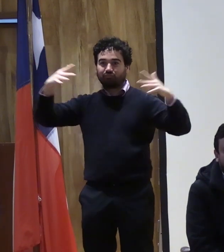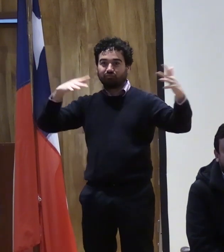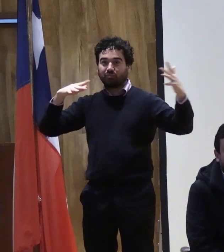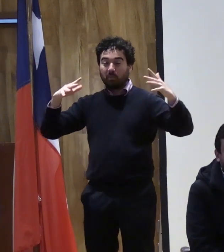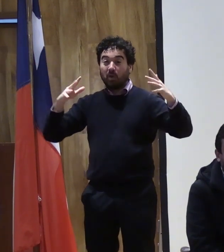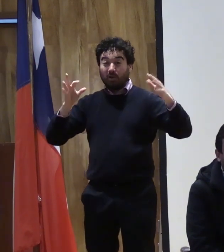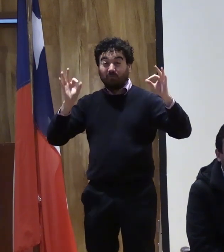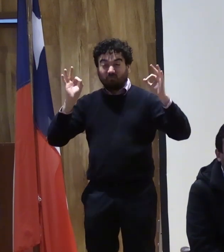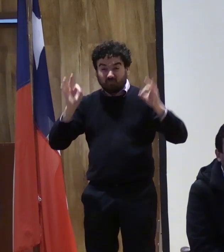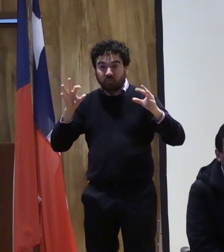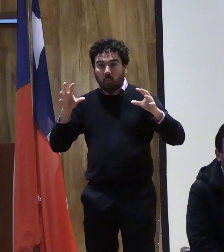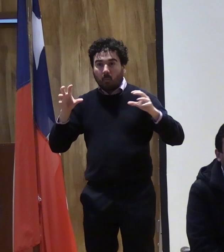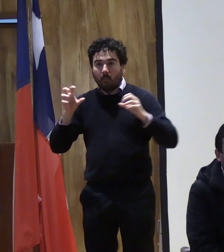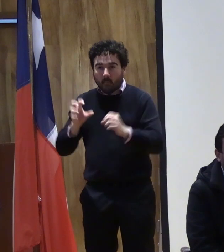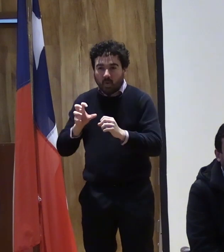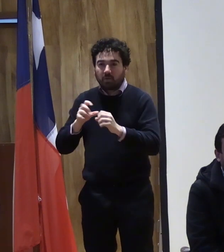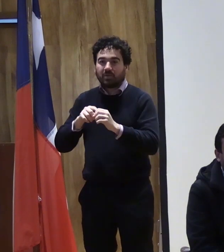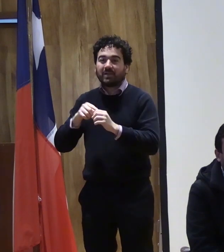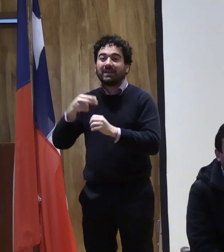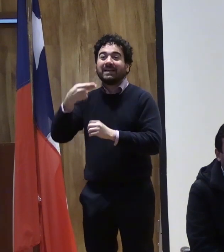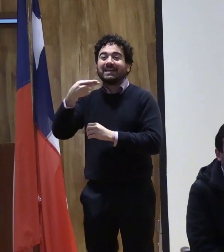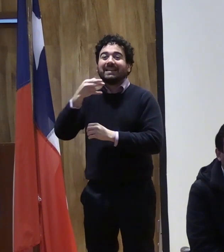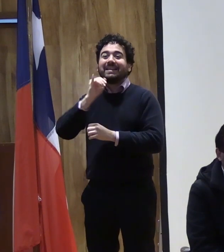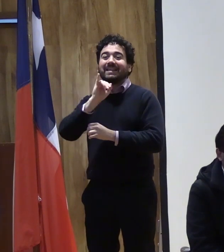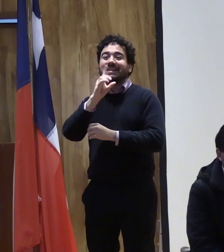el hidrógeno y el helio, nada más.